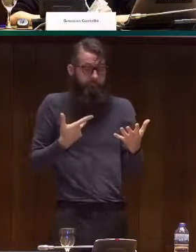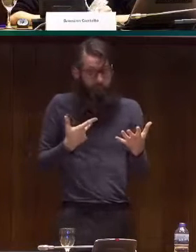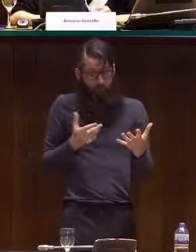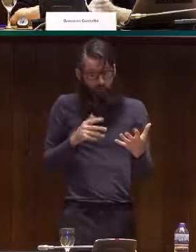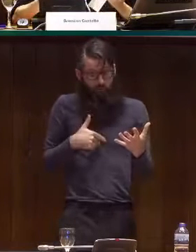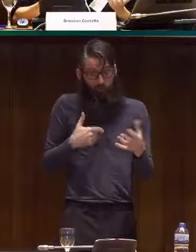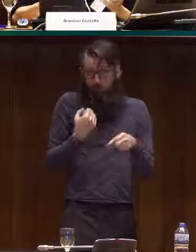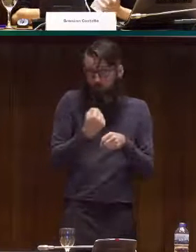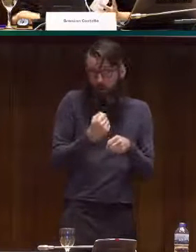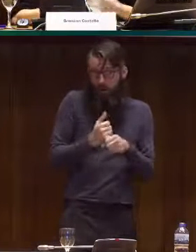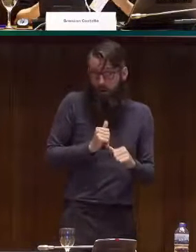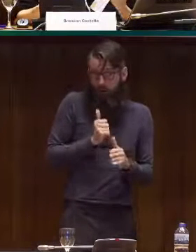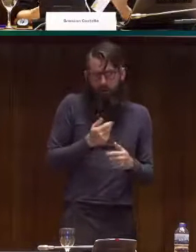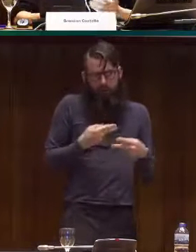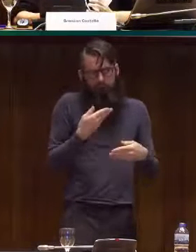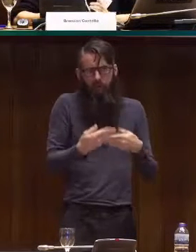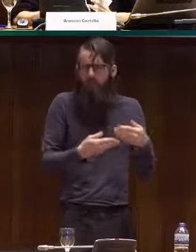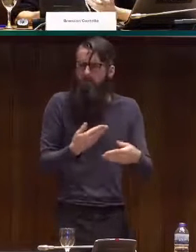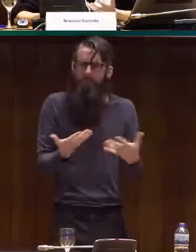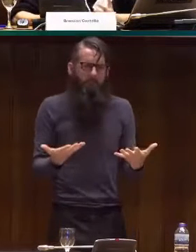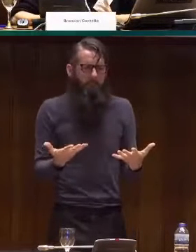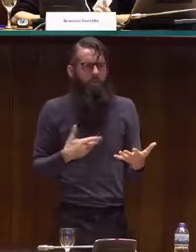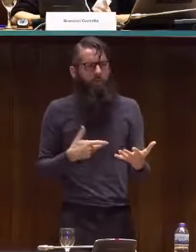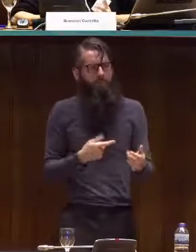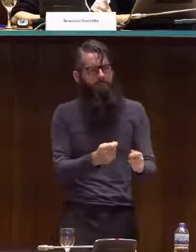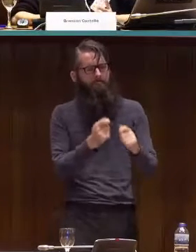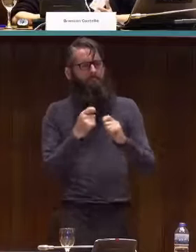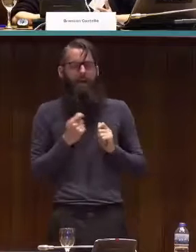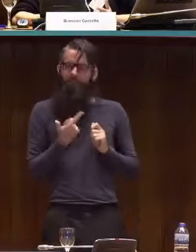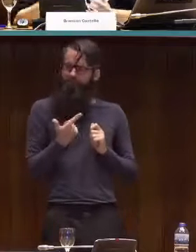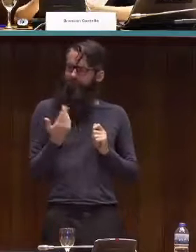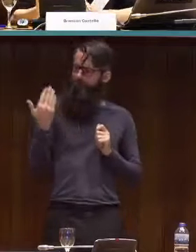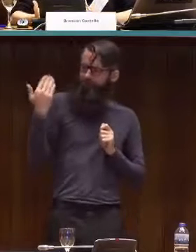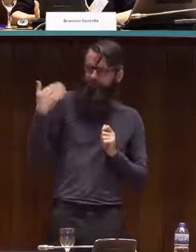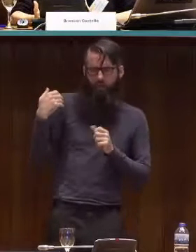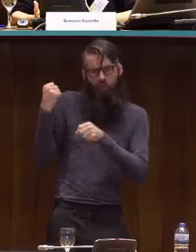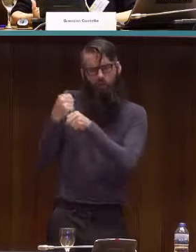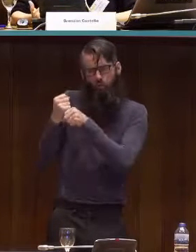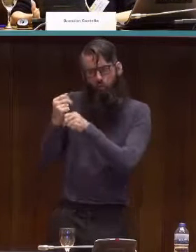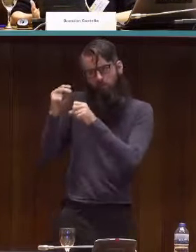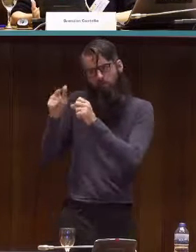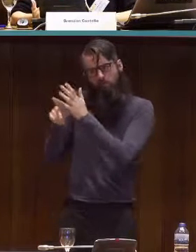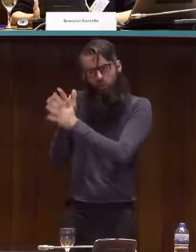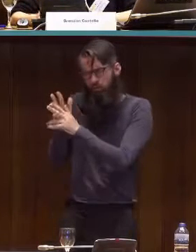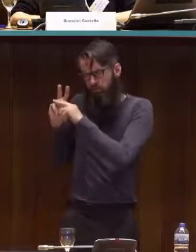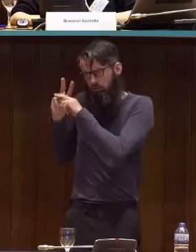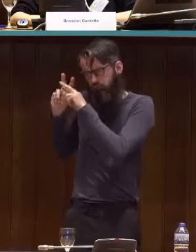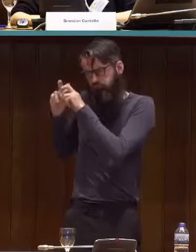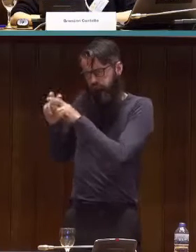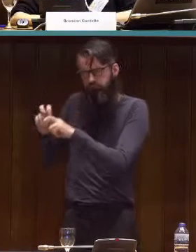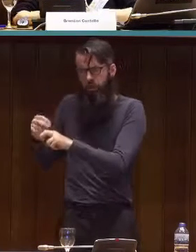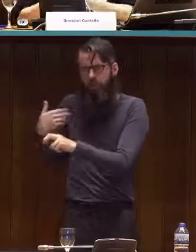curso, pero lo que nos interesaría un poco destacar es que desde los inicios de la investigación en lengua de